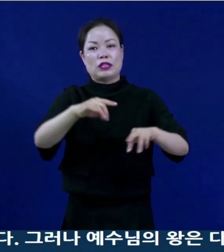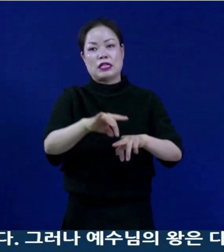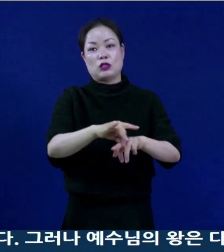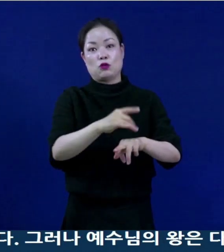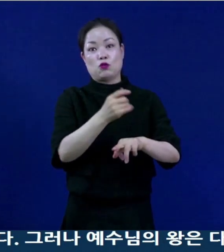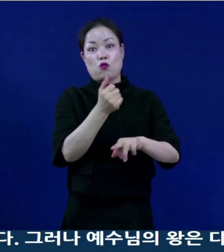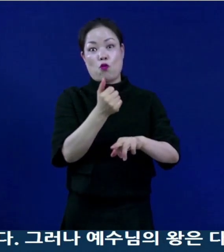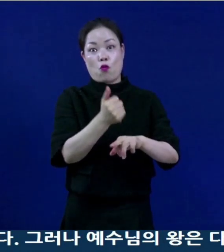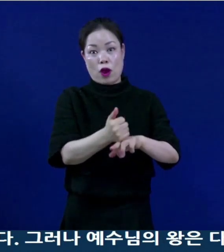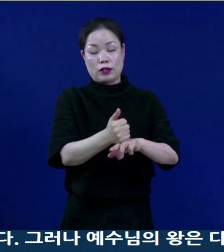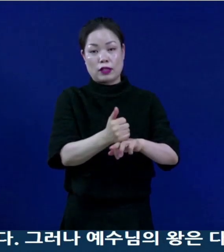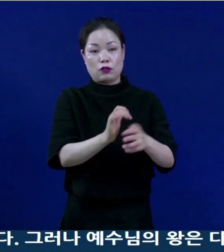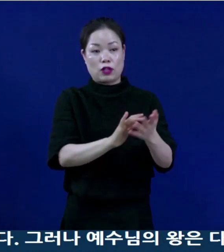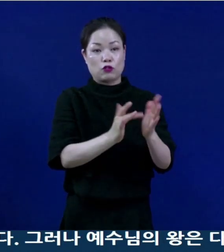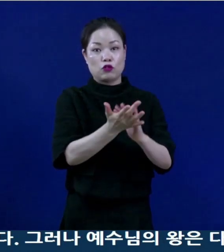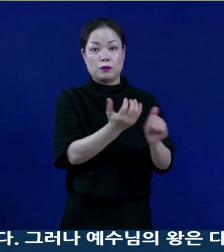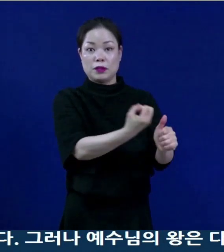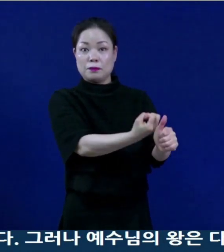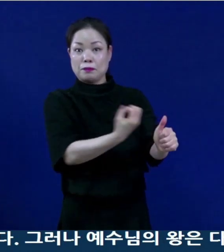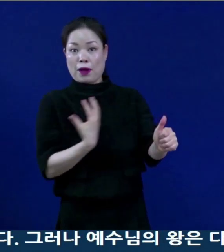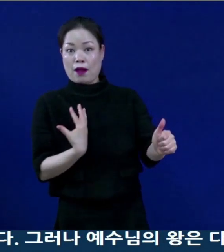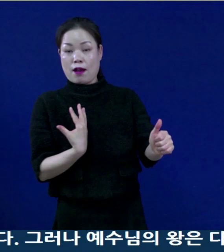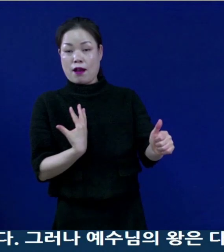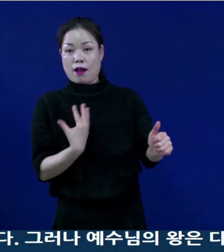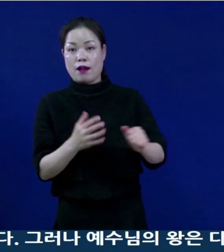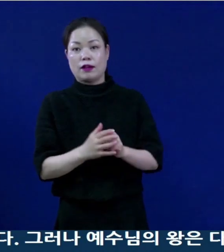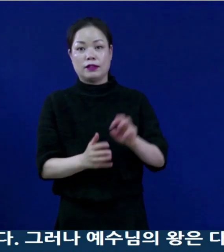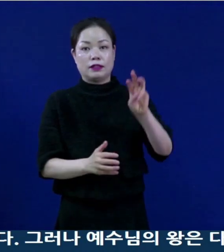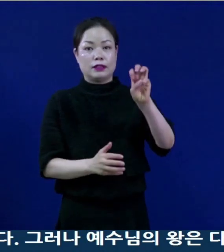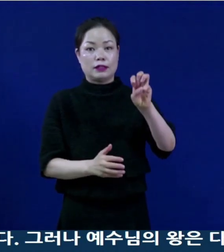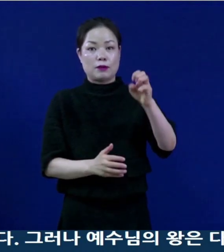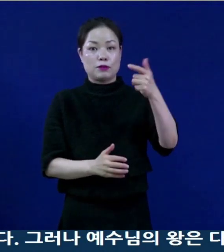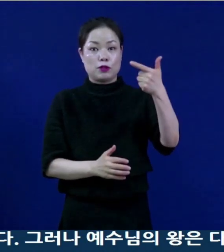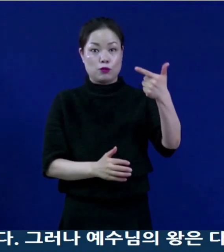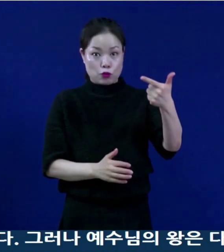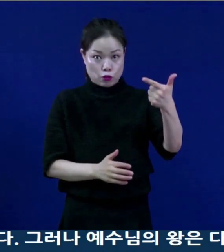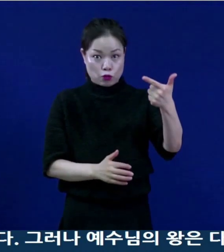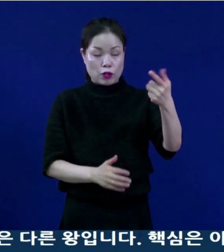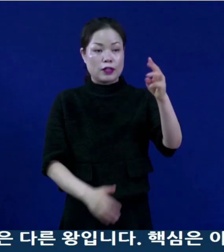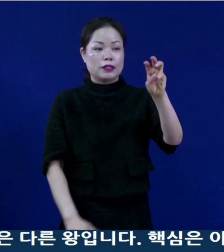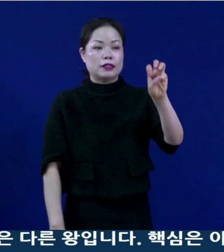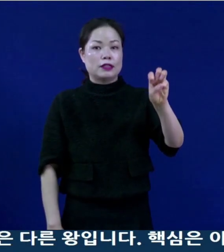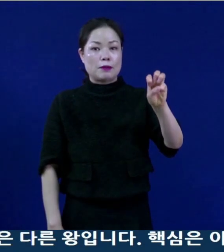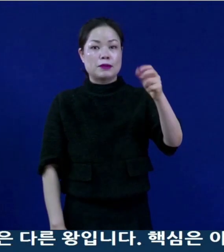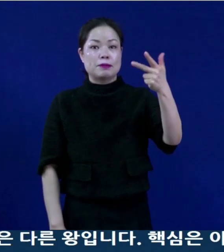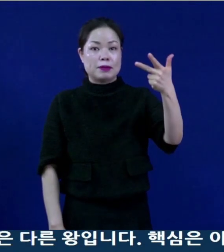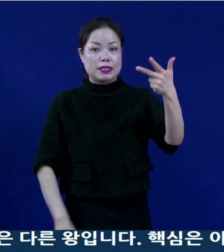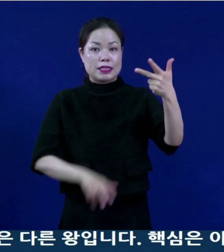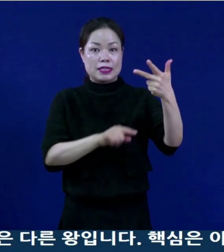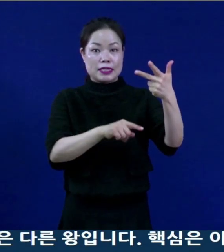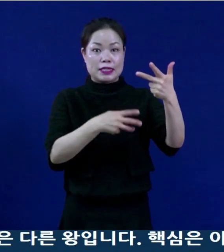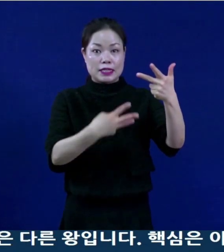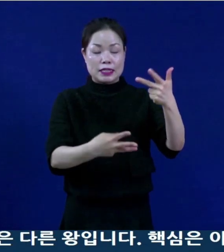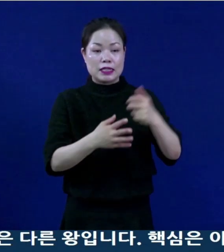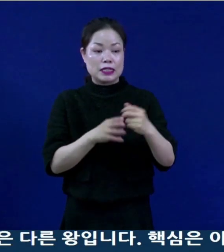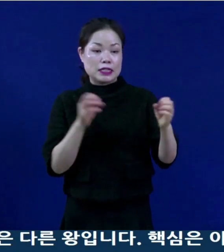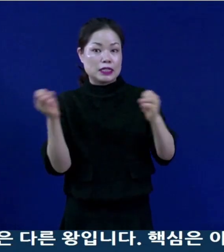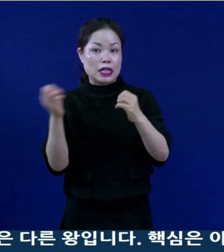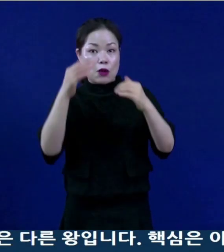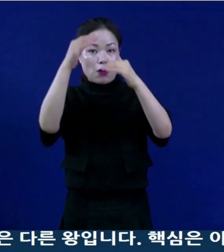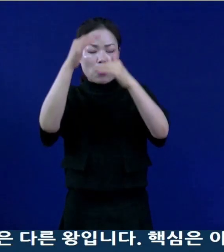왕이다, 이렇게 선포하고 있는 겁니다. 그것이 36절, 37절의 말씀이죠. 특별히 이